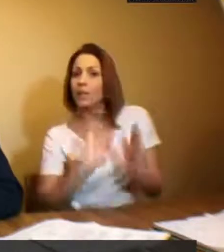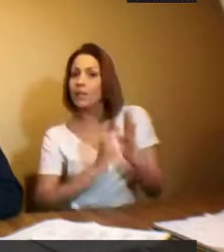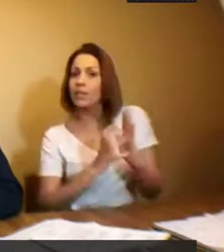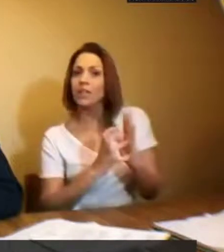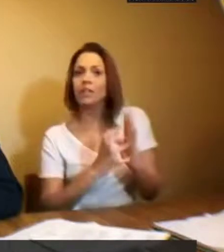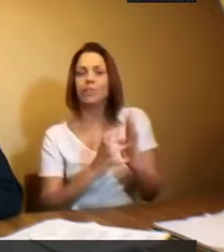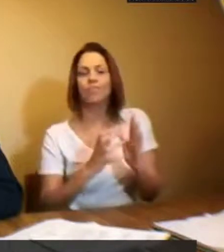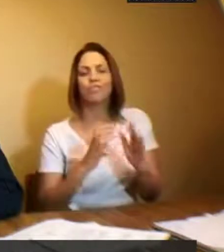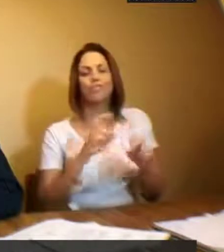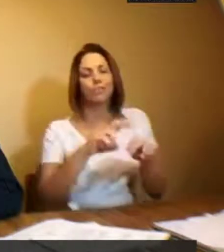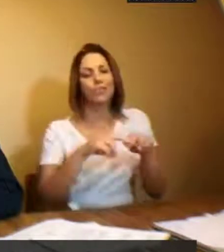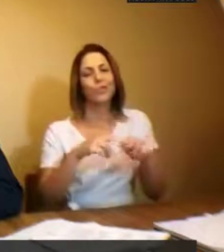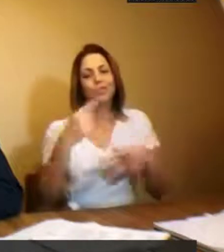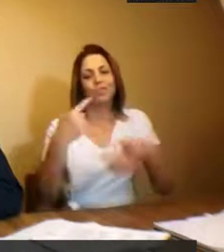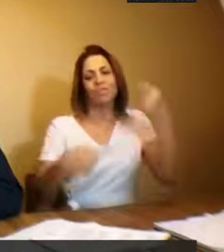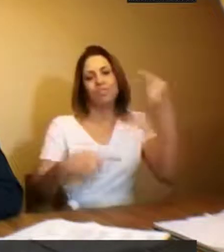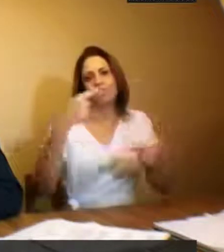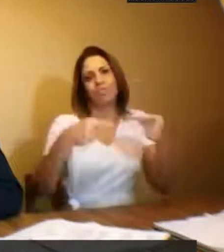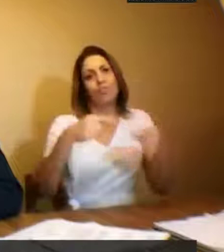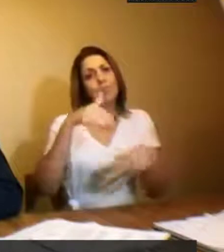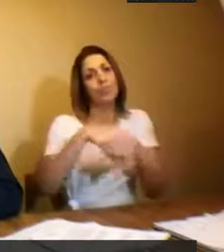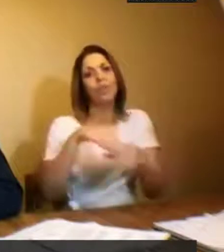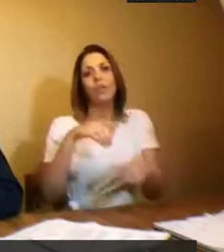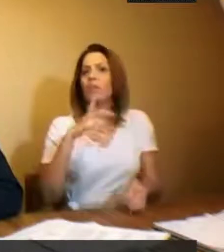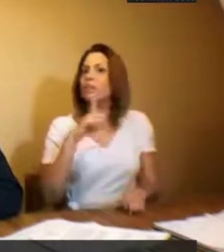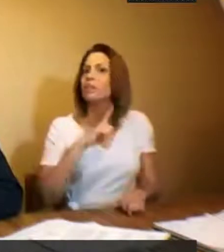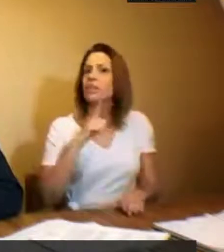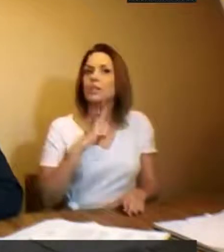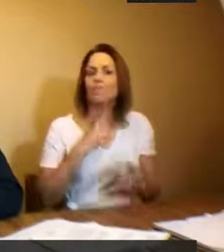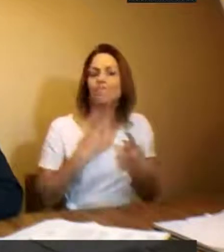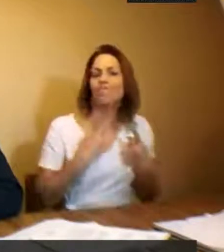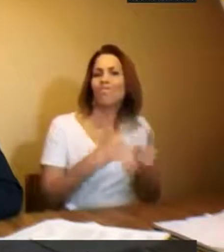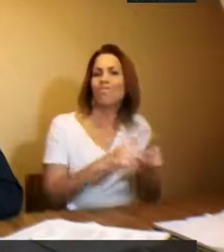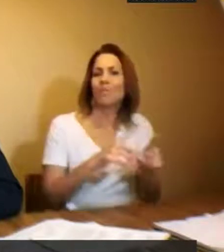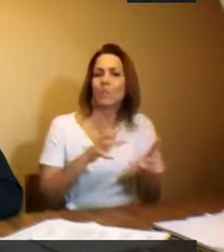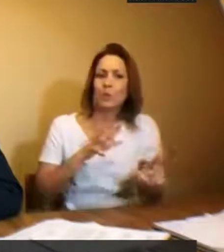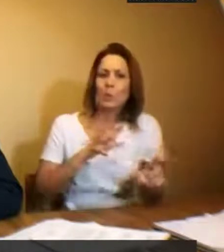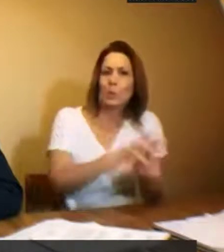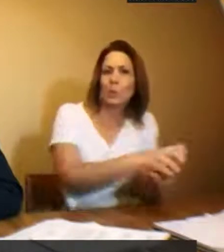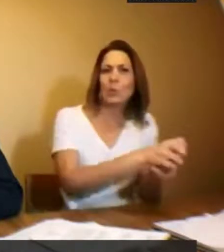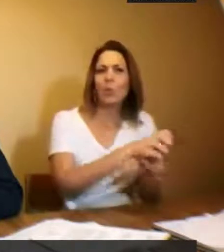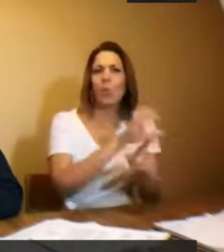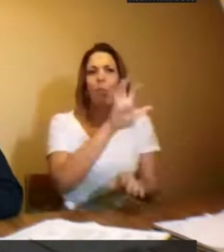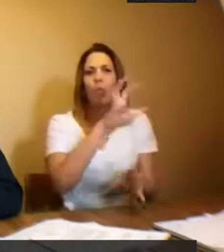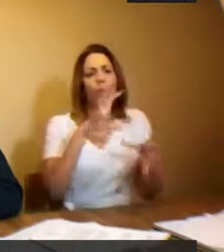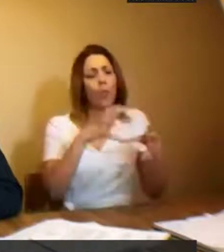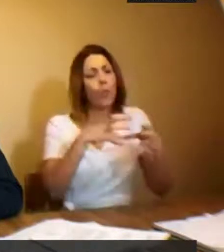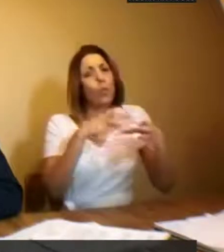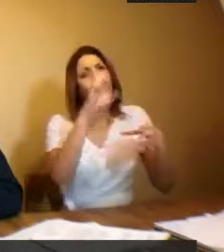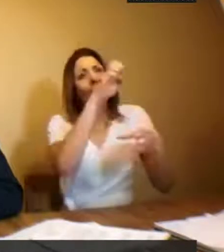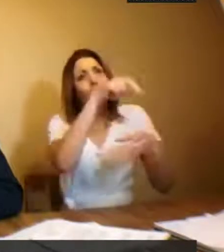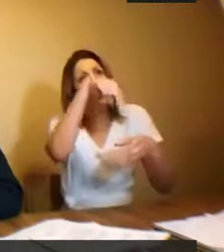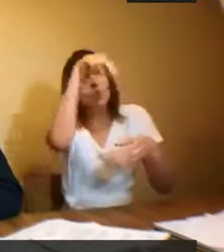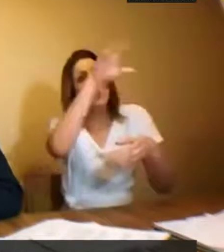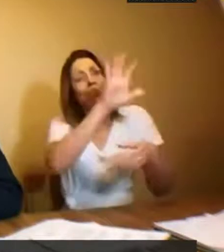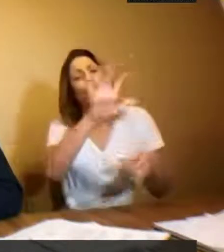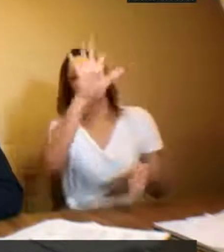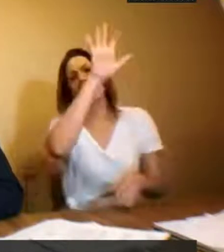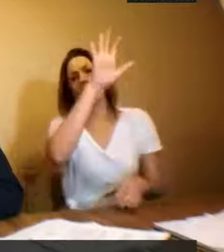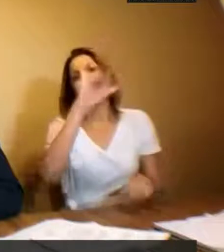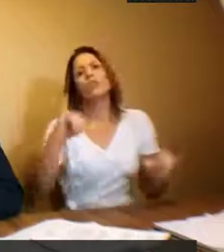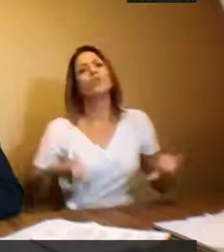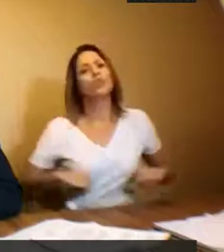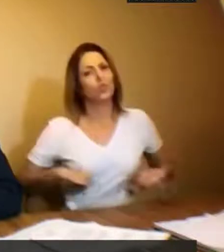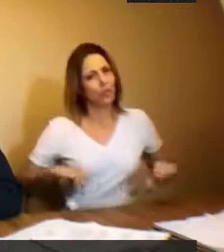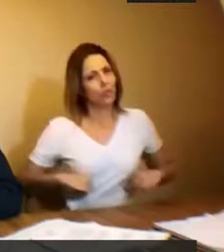de eleições. Fazem verdadeiro terrorismo em cima desses que pertencem a uma das regiões de gente